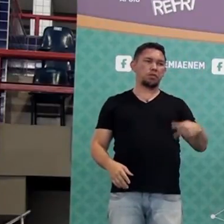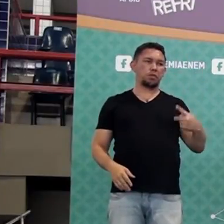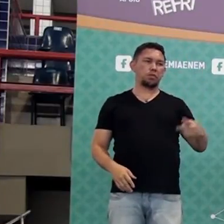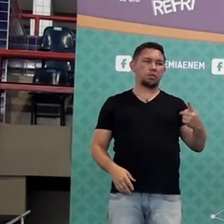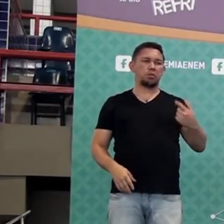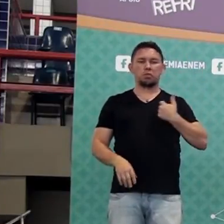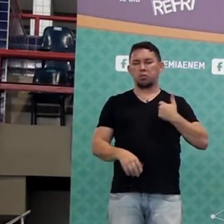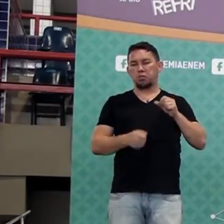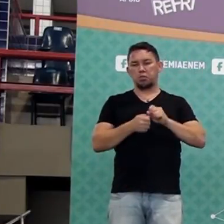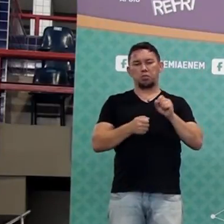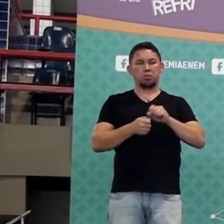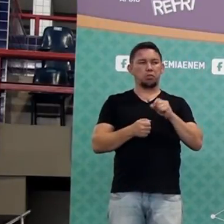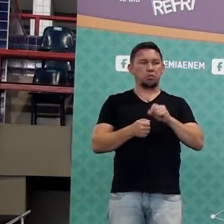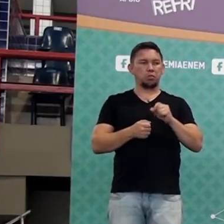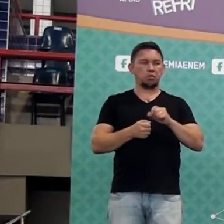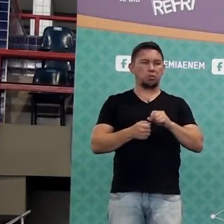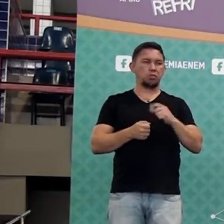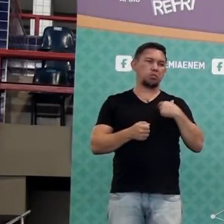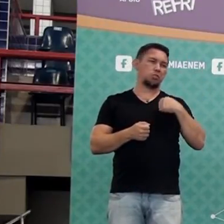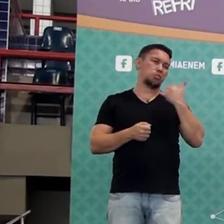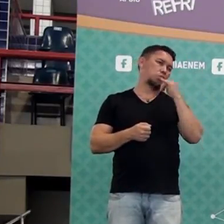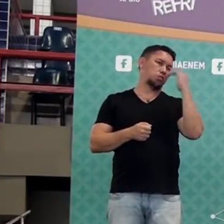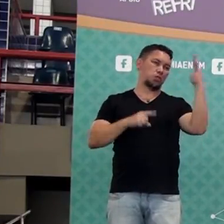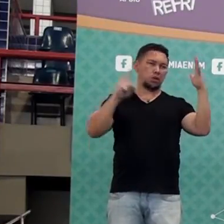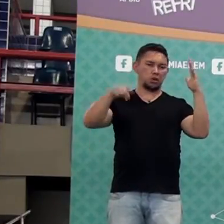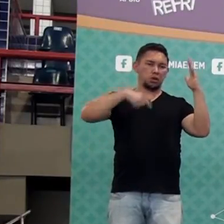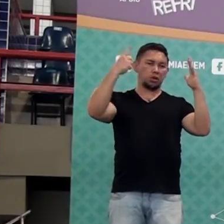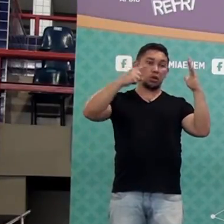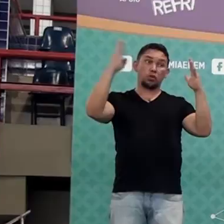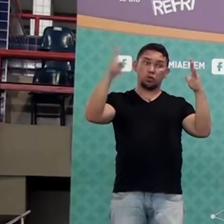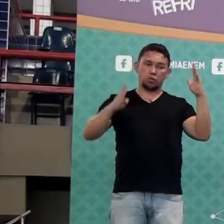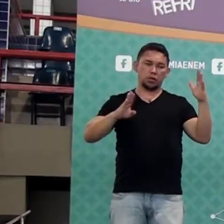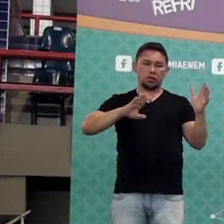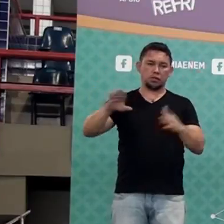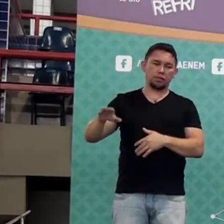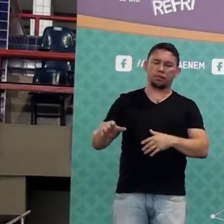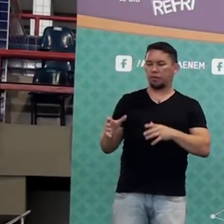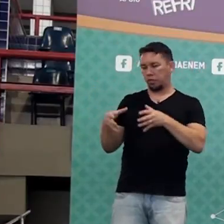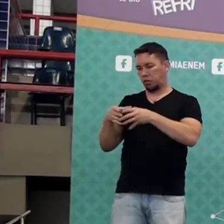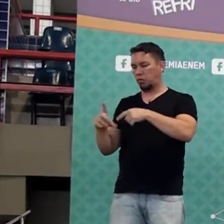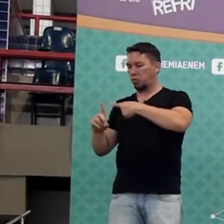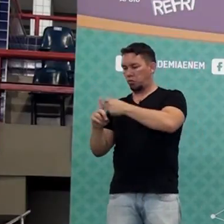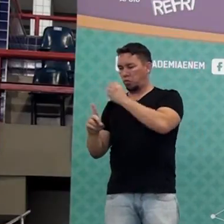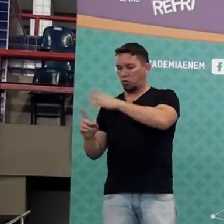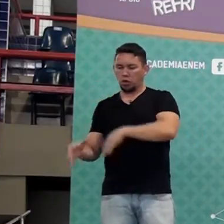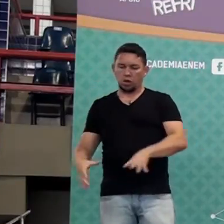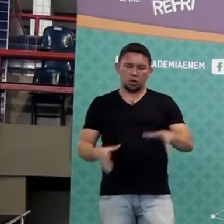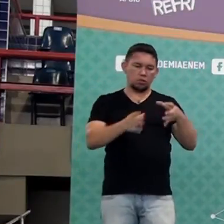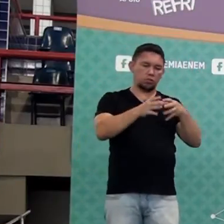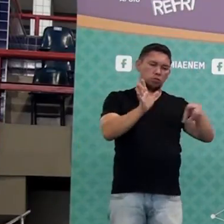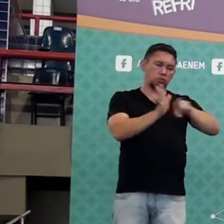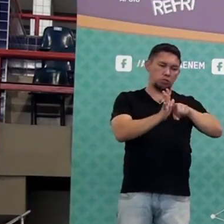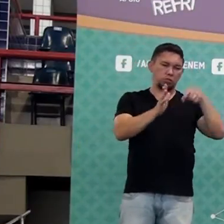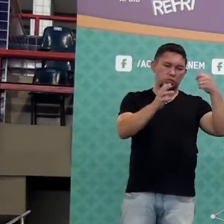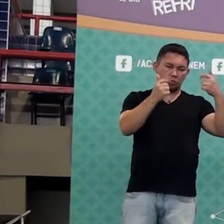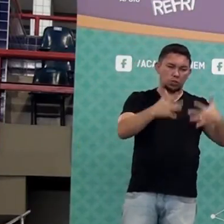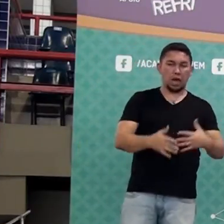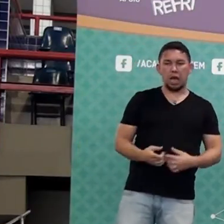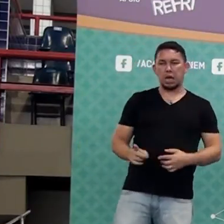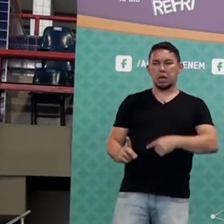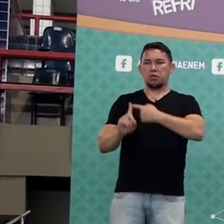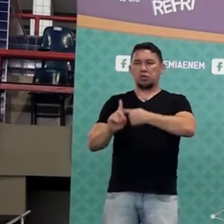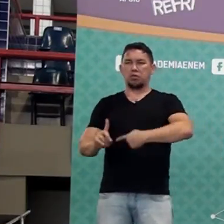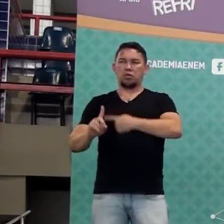somos os maiores produtores de energia eólica do Brasil. Agora, tem desvantagens, né? Não é